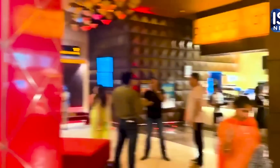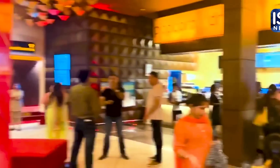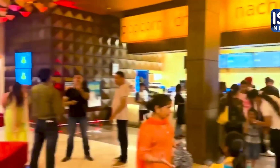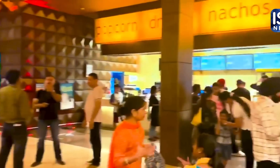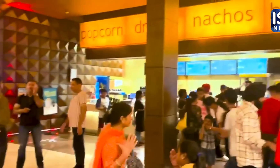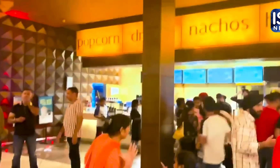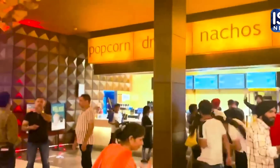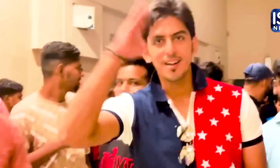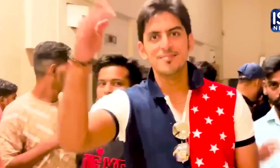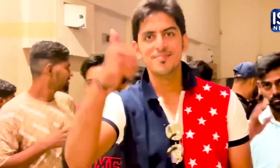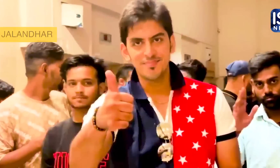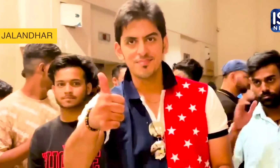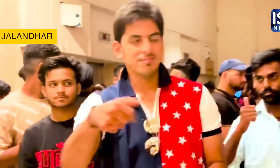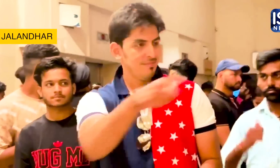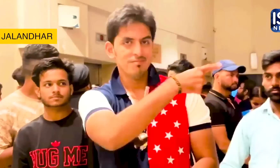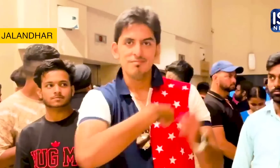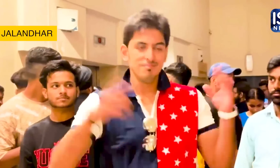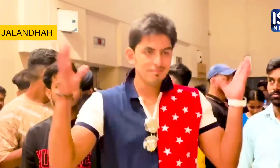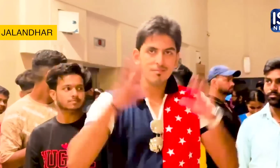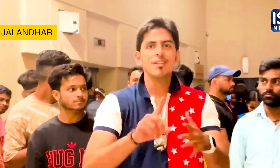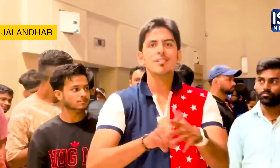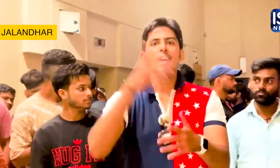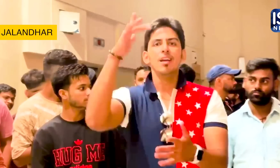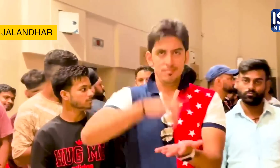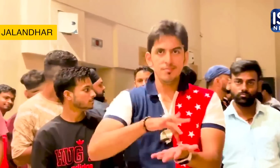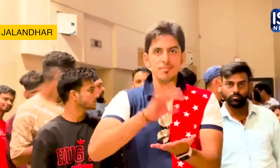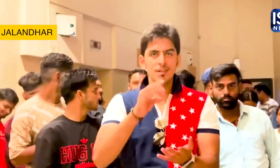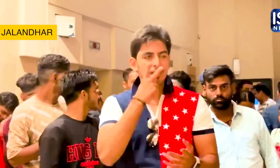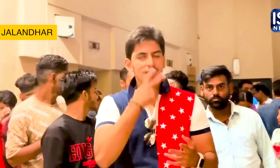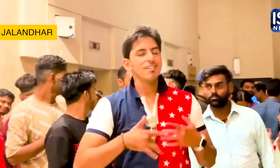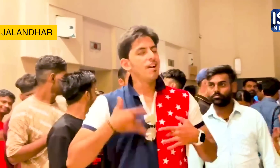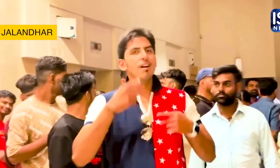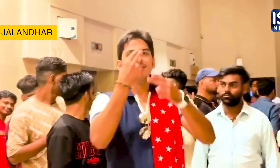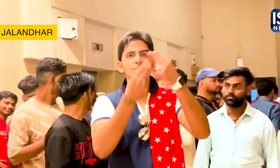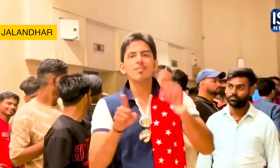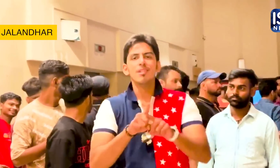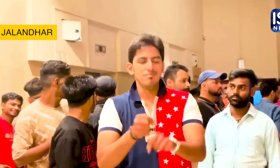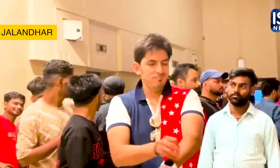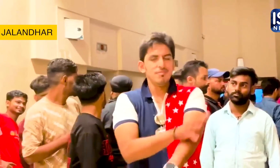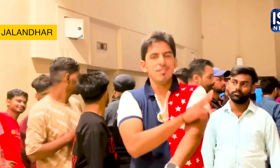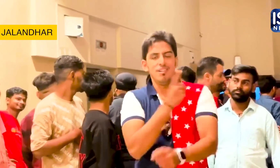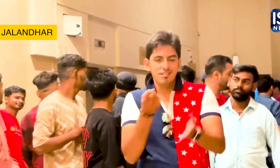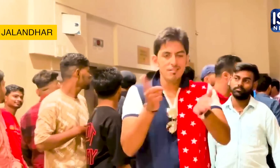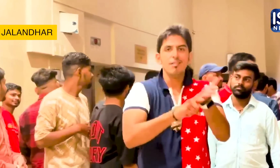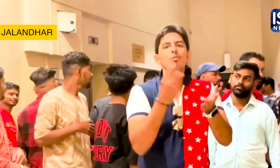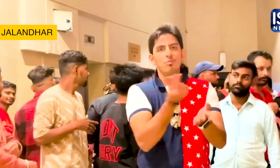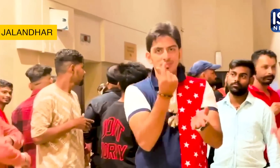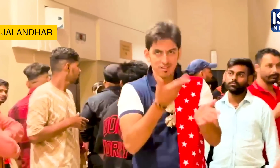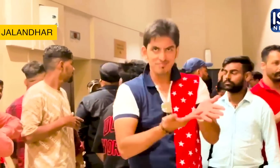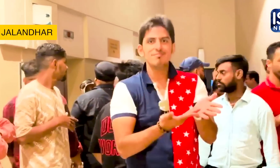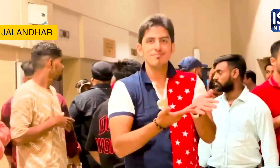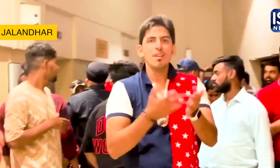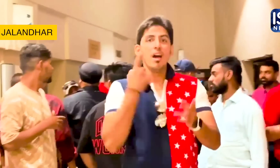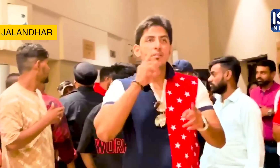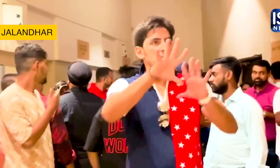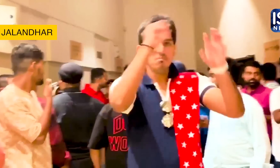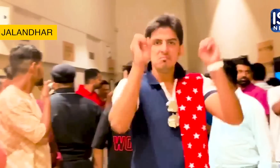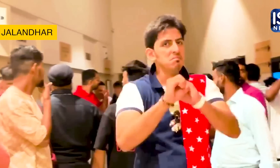हाय, हम सब यहाँ फिल्म देखने आए थे और हमारे तो रोंगटे खड़े हो गए। आईएसएल इंटरप्रिटेशन बहुत यूज़फुल है, उसके बगैर हम नहीं समझ